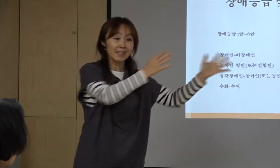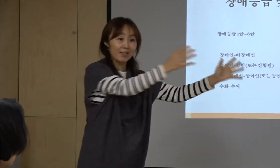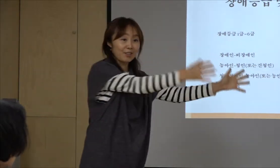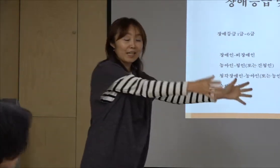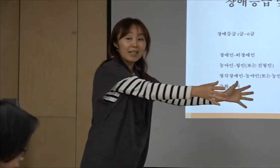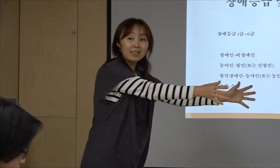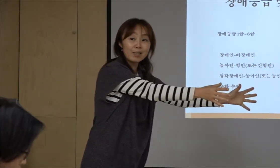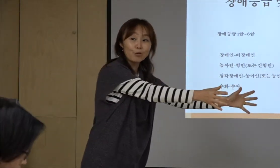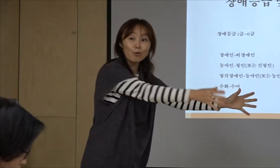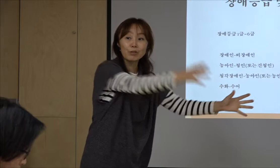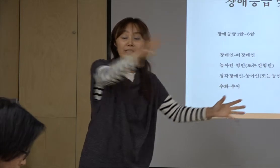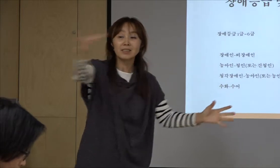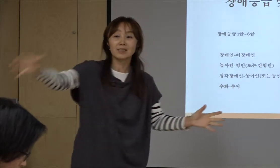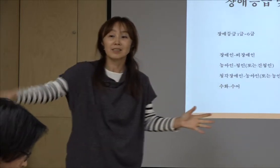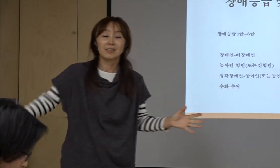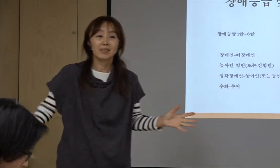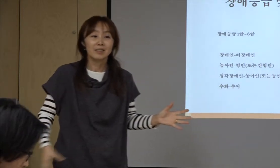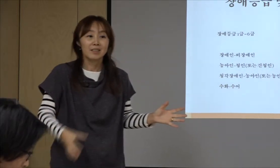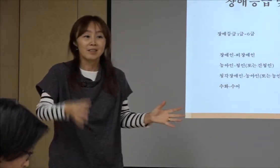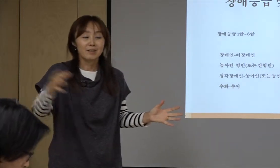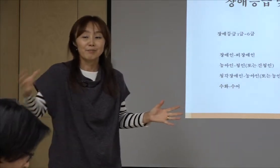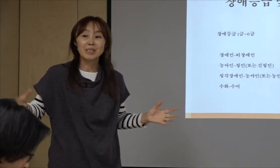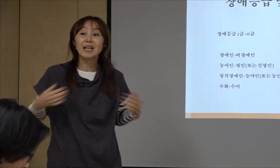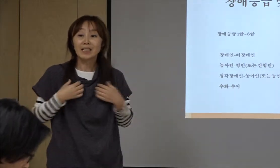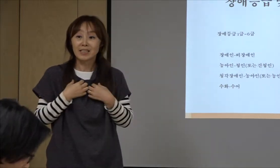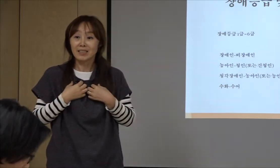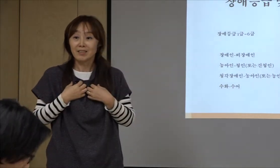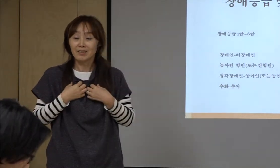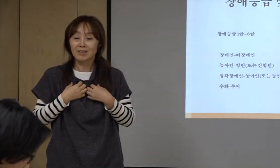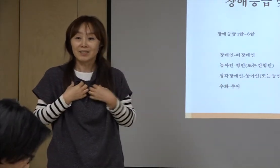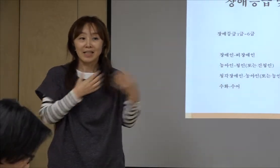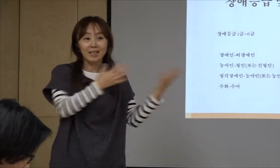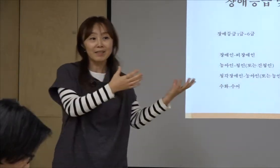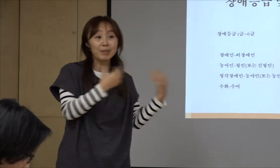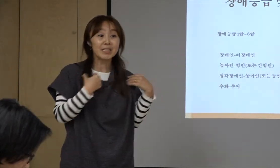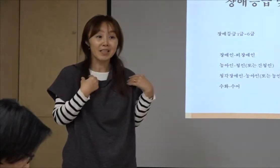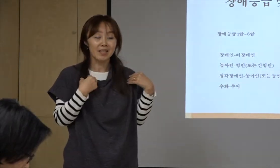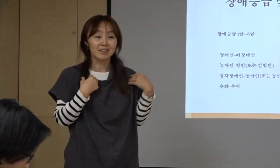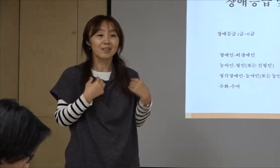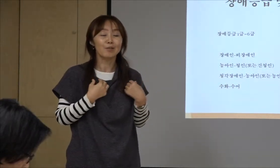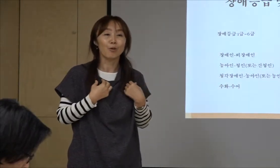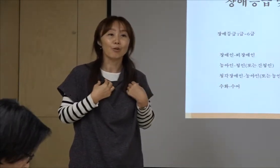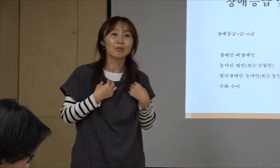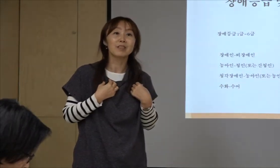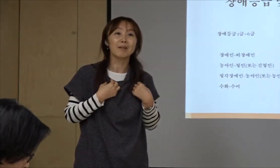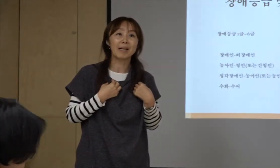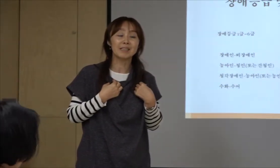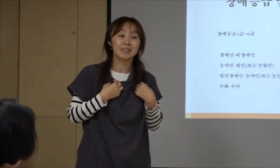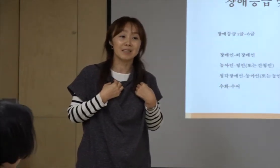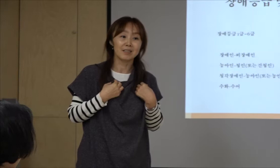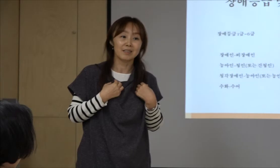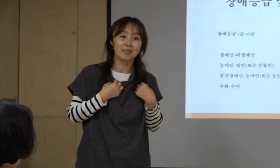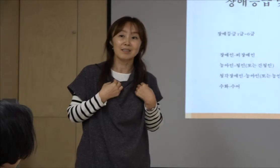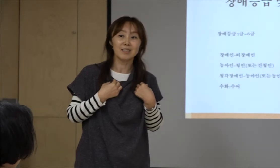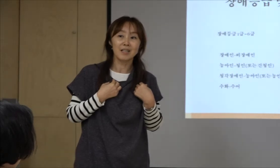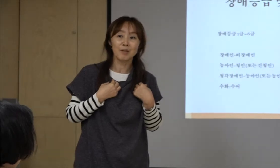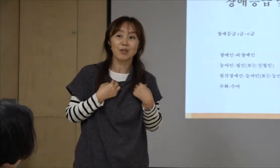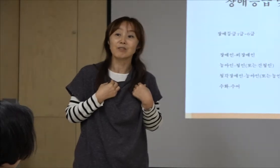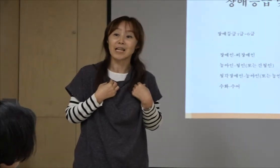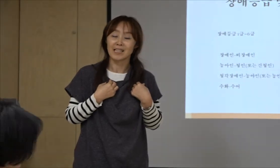장애인이잖아요. 장애인이 있고 우리는 비장애인이에요. 장애인, 비장애인. 근데 어떻게 많이 쓰시냐면 정상인.